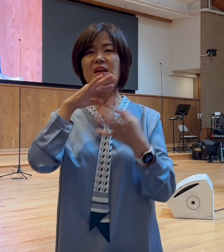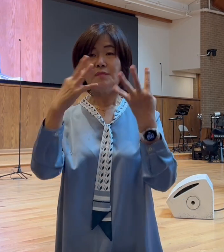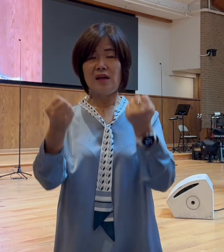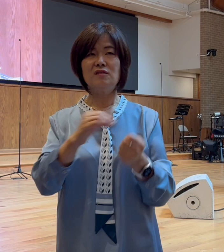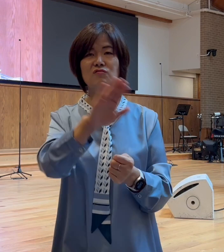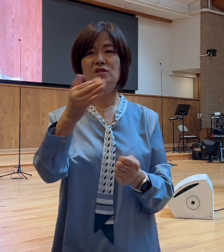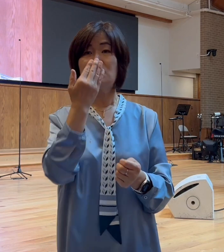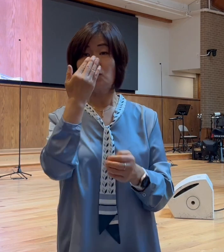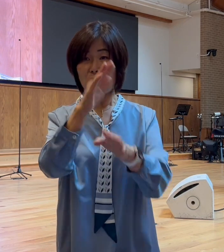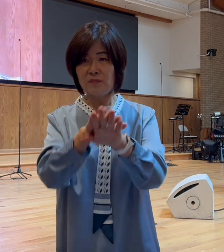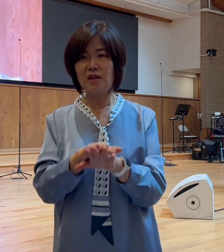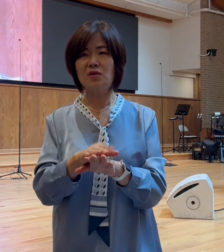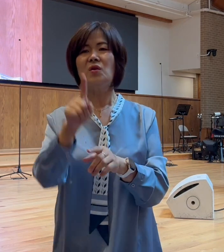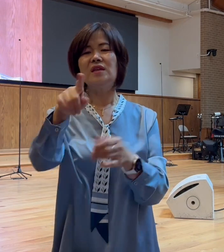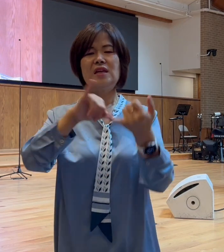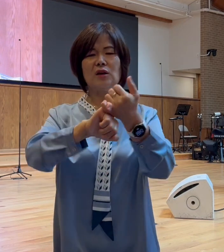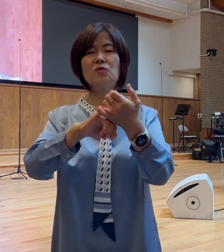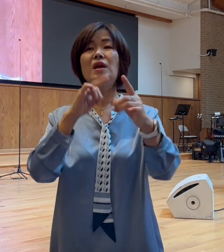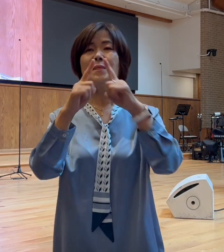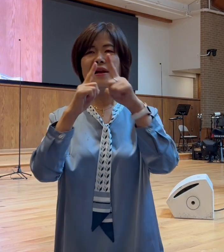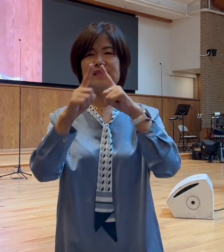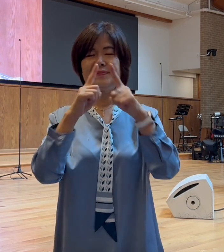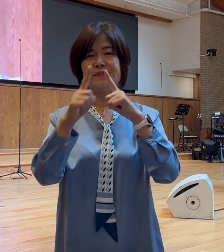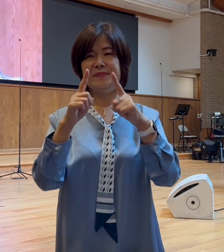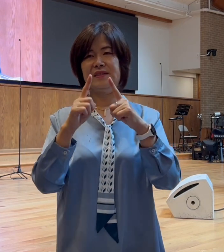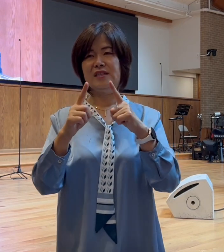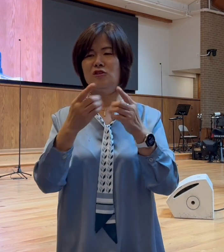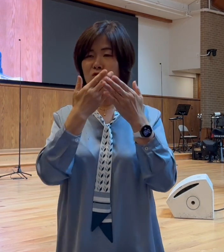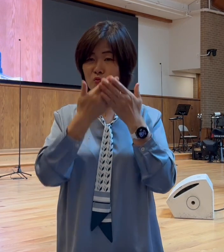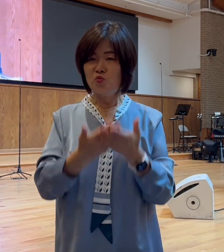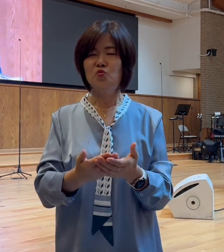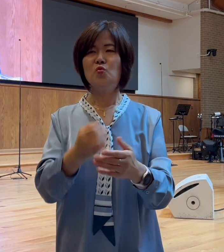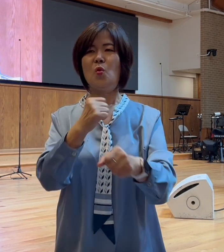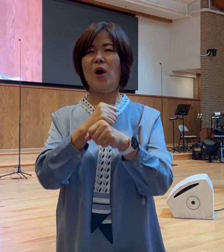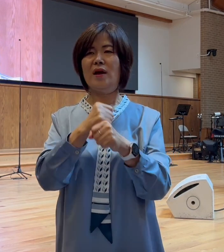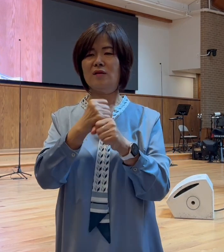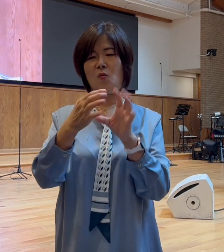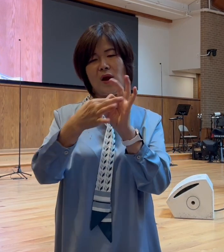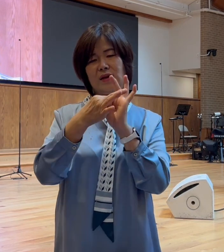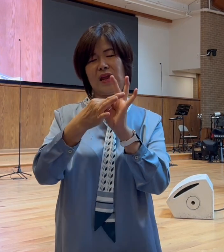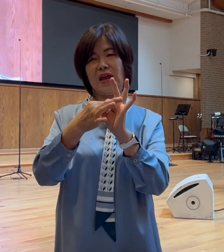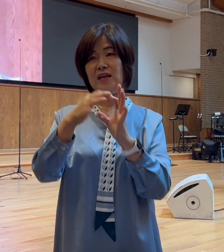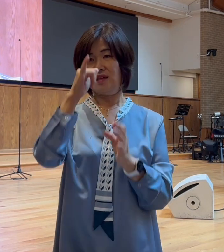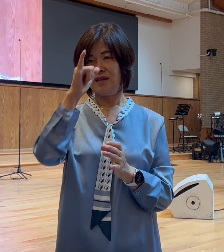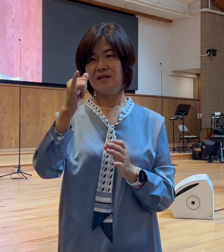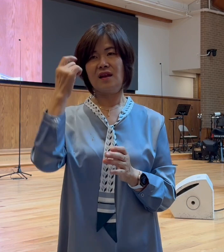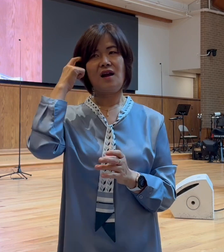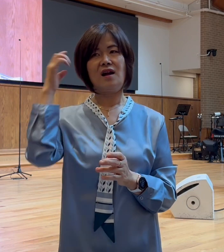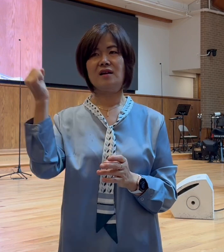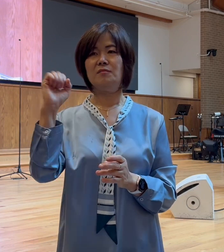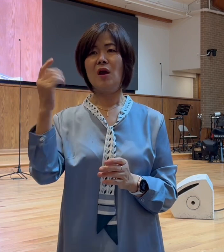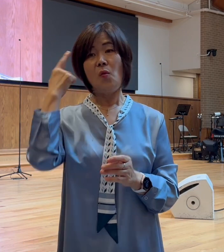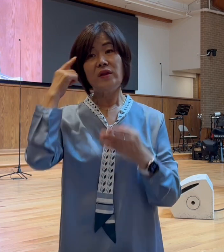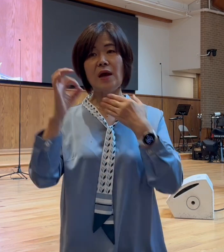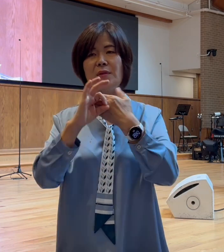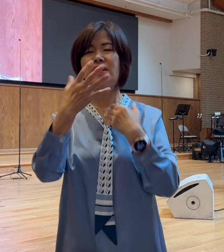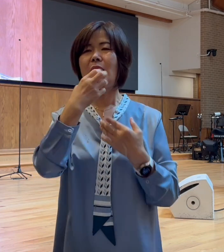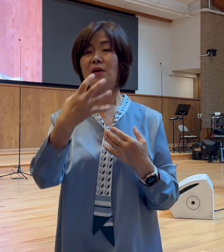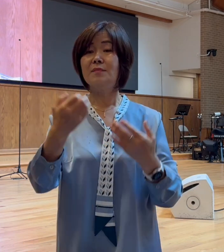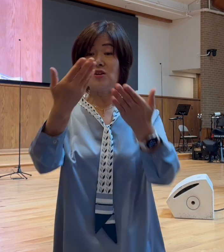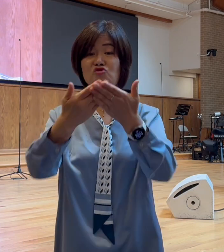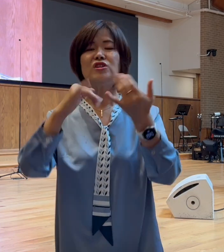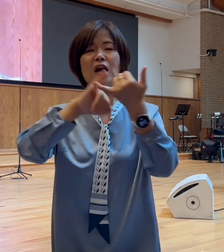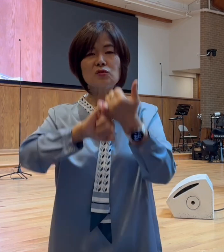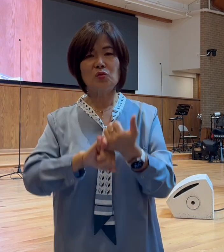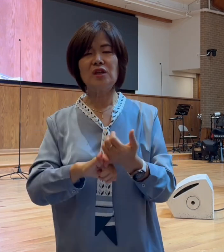어르신들 성도님들에게도 이 약속의 말씀이 중요한 관련성을 가진다고 생각합니다. 왜냐하면 아브라함에게 준